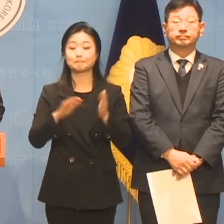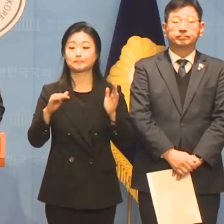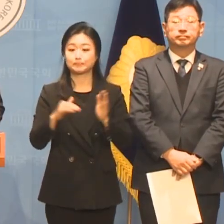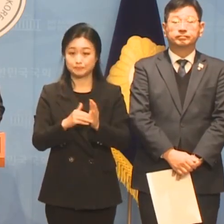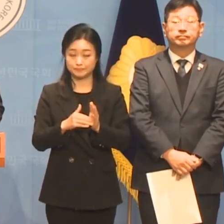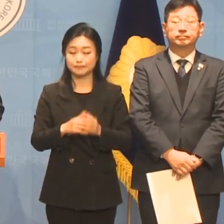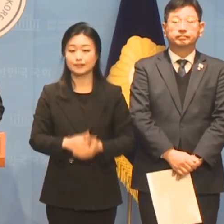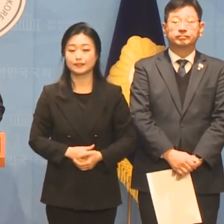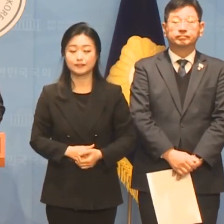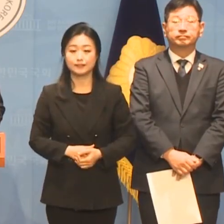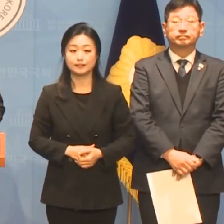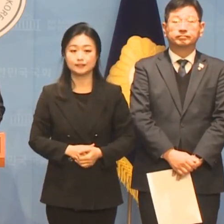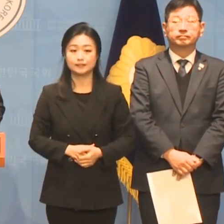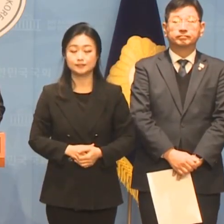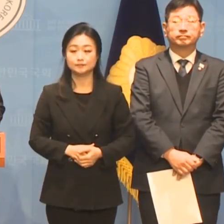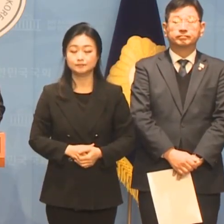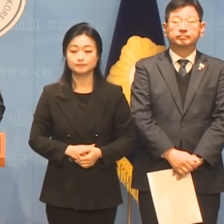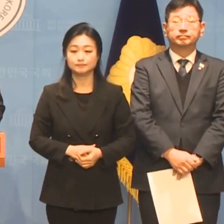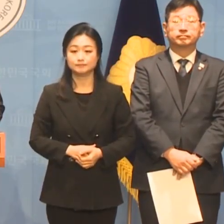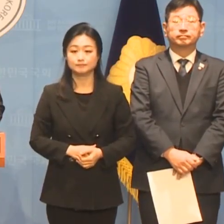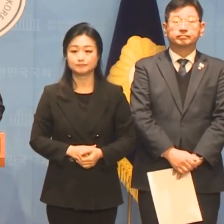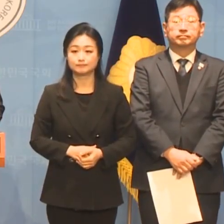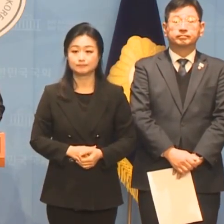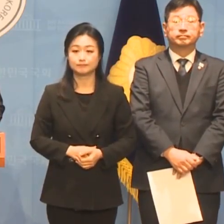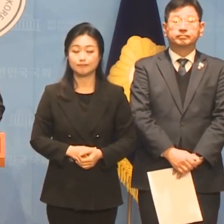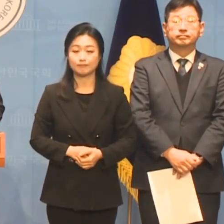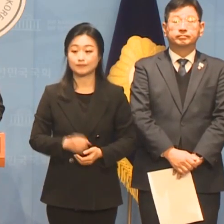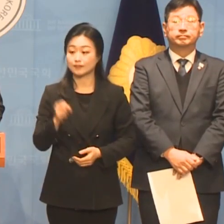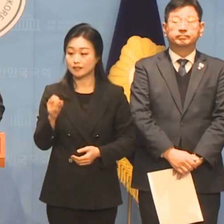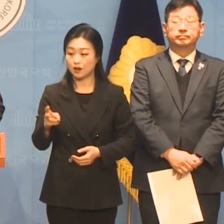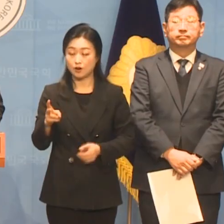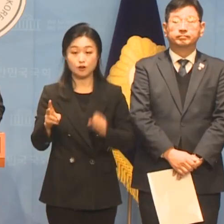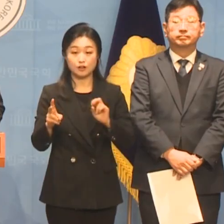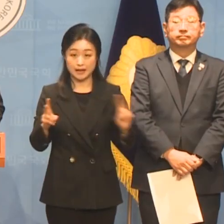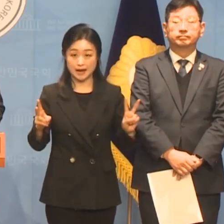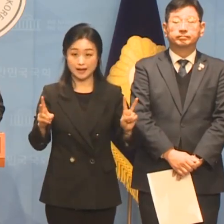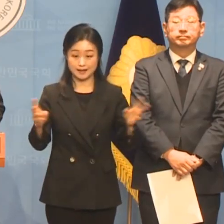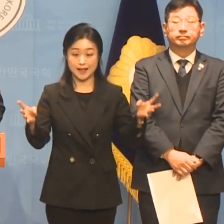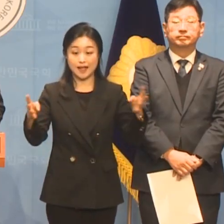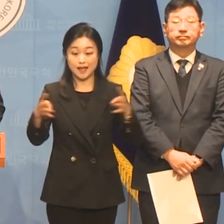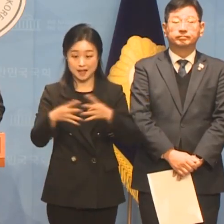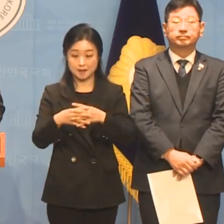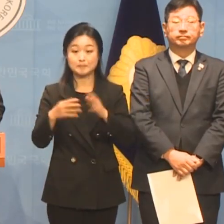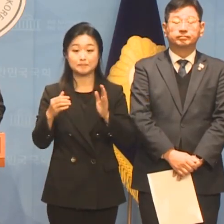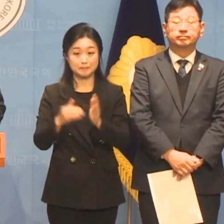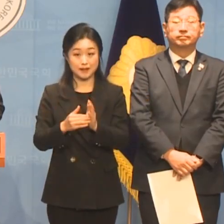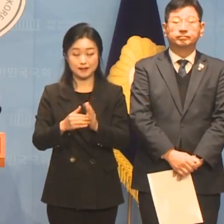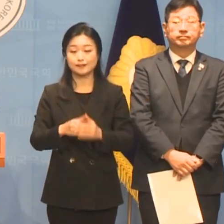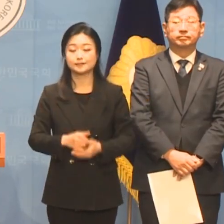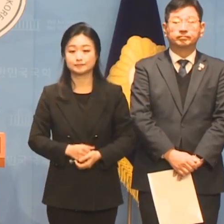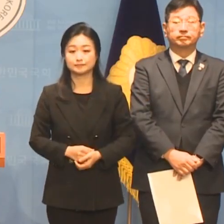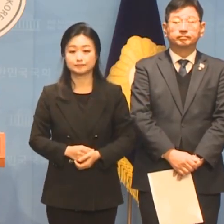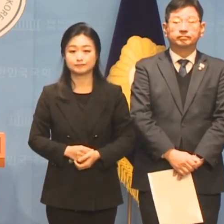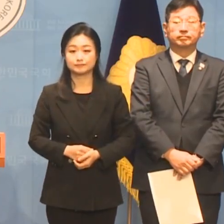그럼에도 불구하고 여야 간사 간 합의가 되었음에도 불구하고